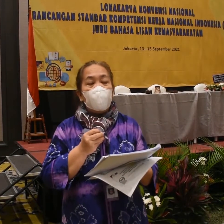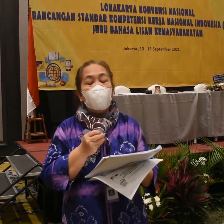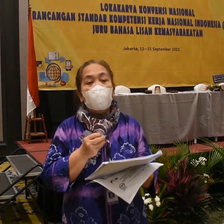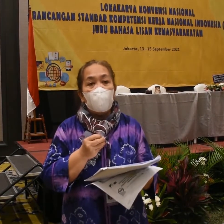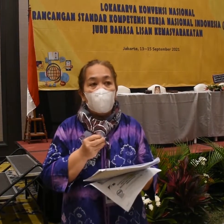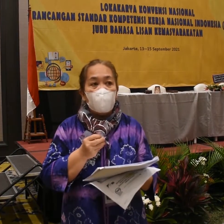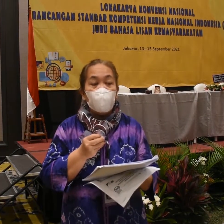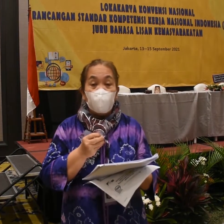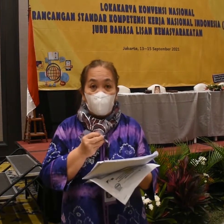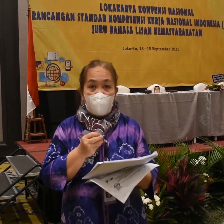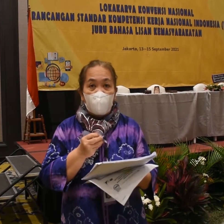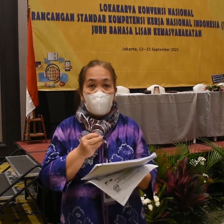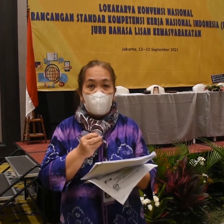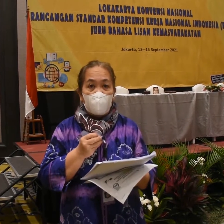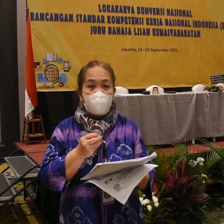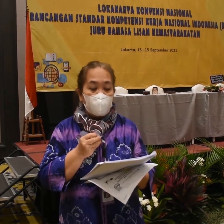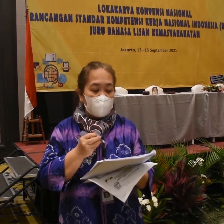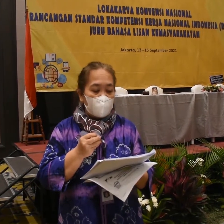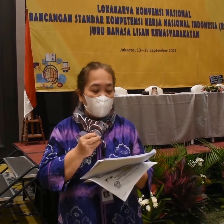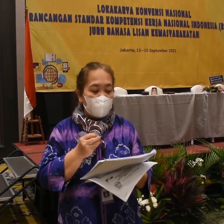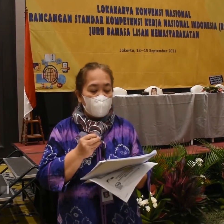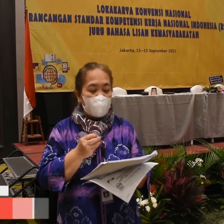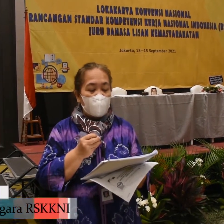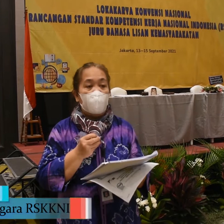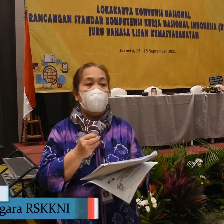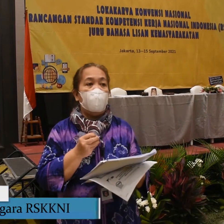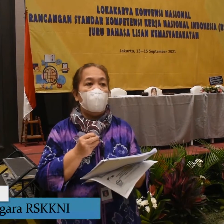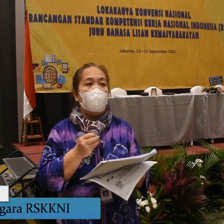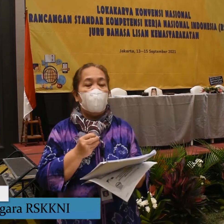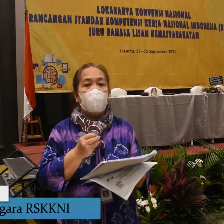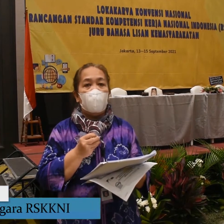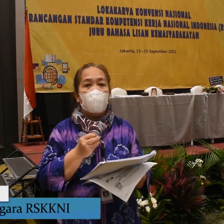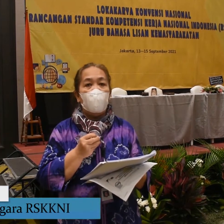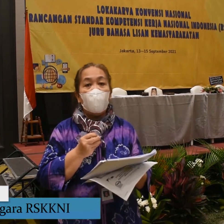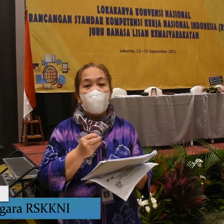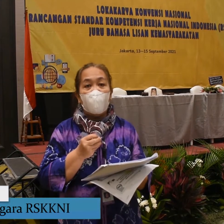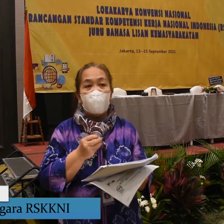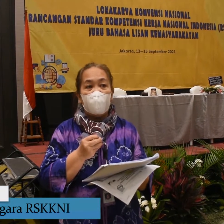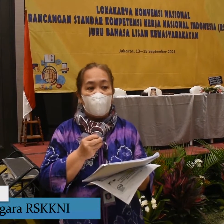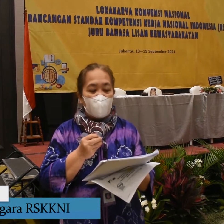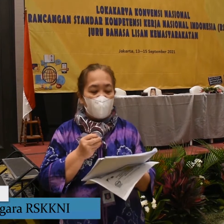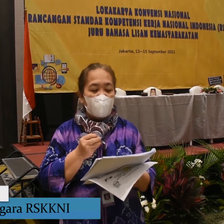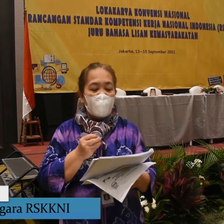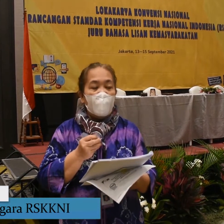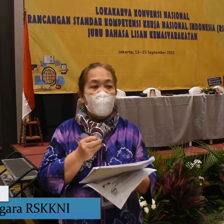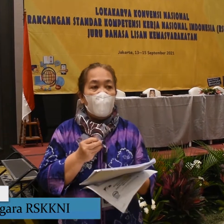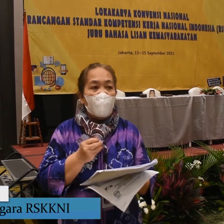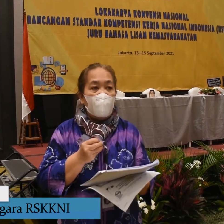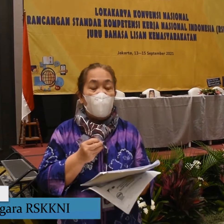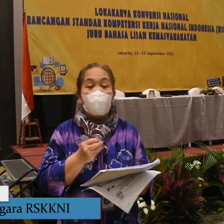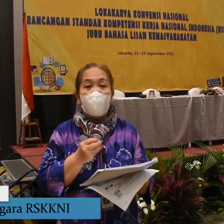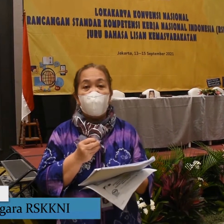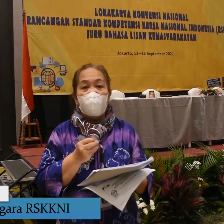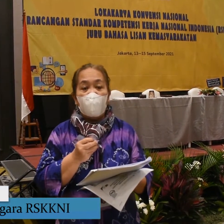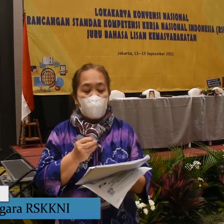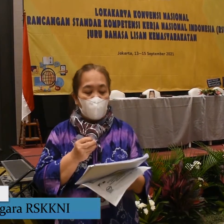Adapun tujuan dari penyelenggaraan Loka Karya Konvensi